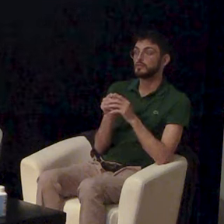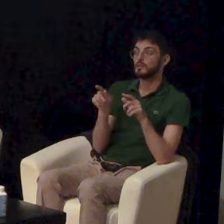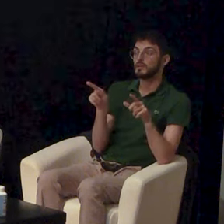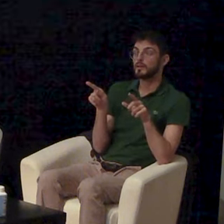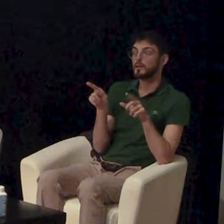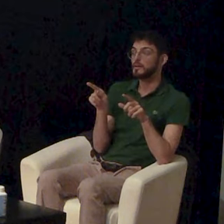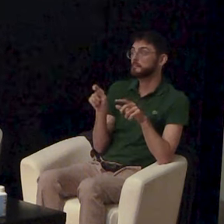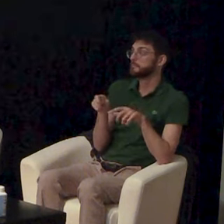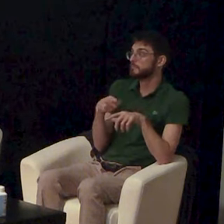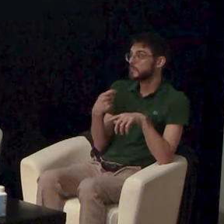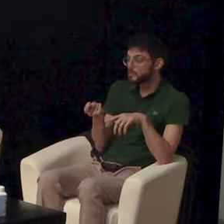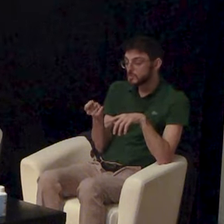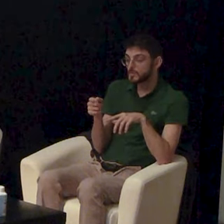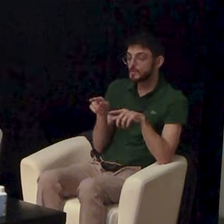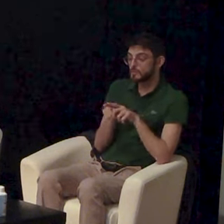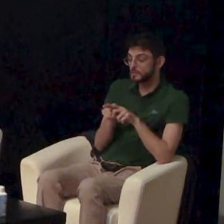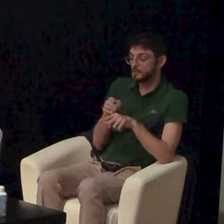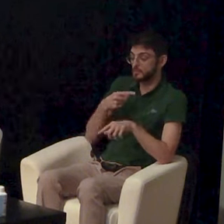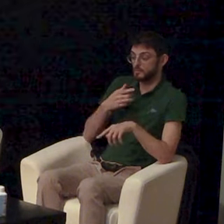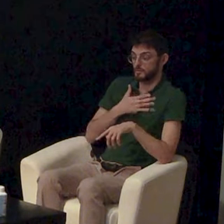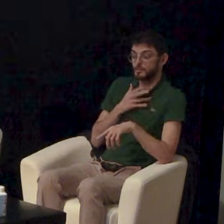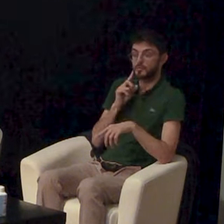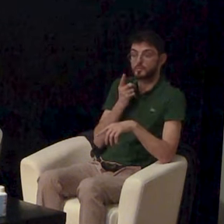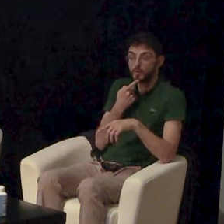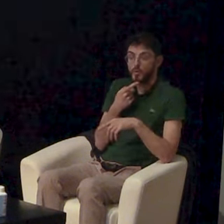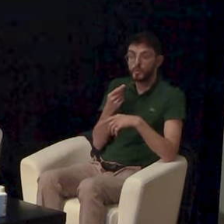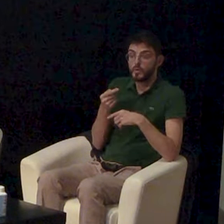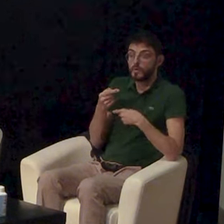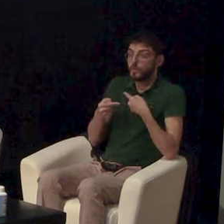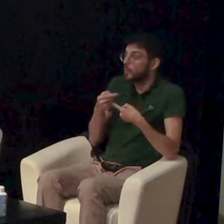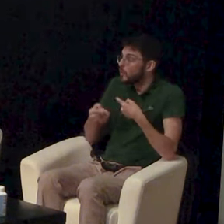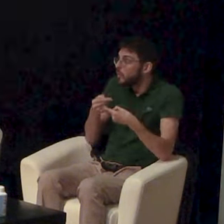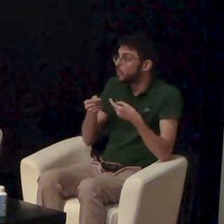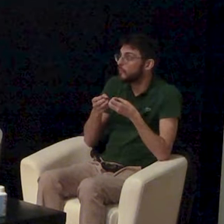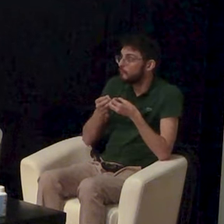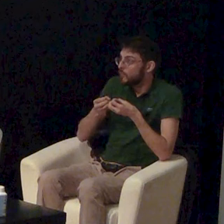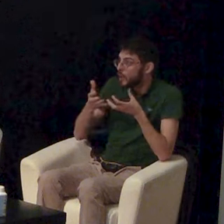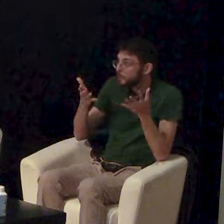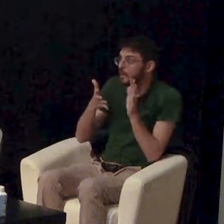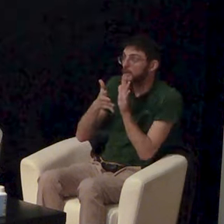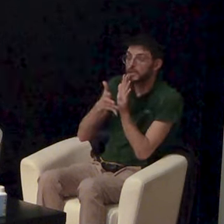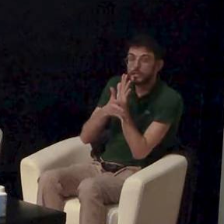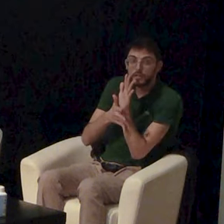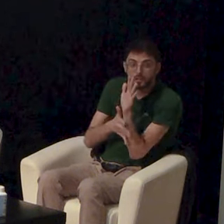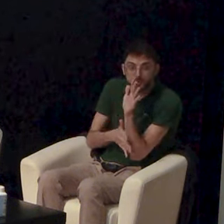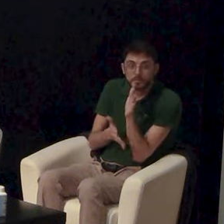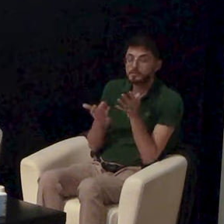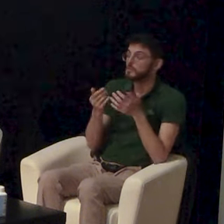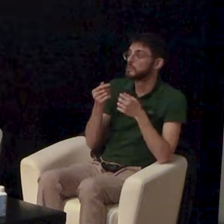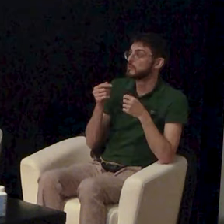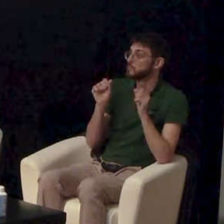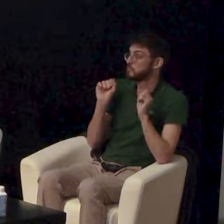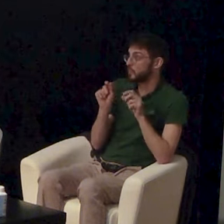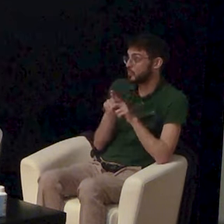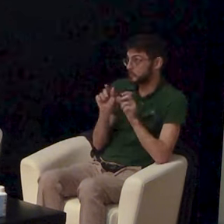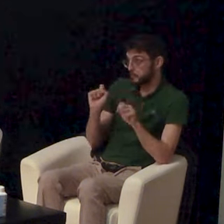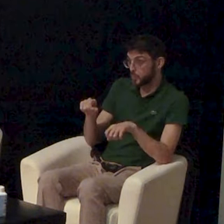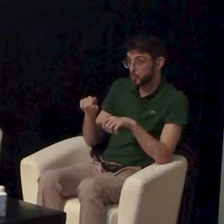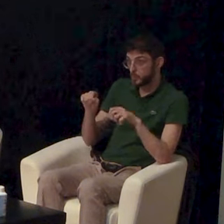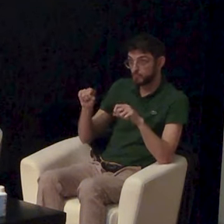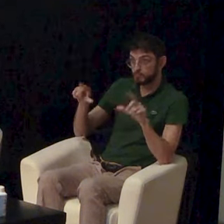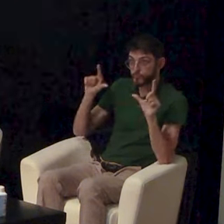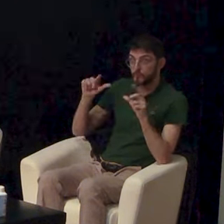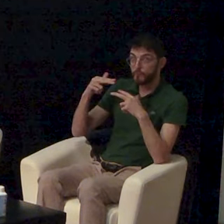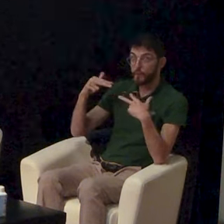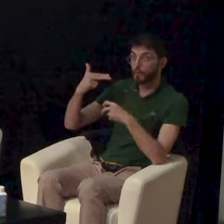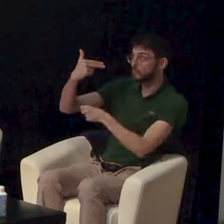langue différente, mais c'est comme ça. Alors bien sûr aussi, je suis sourd, je suis en train de développer